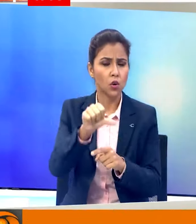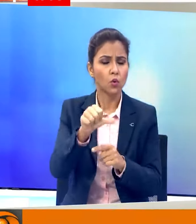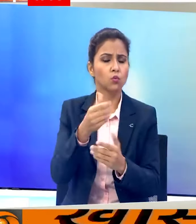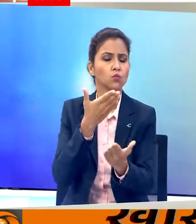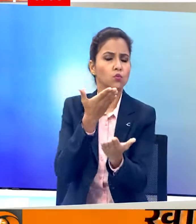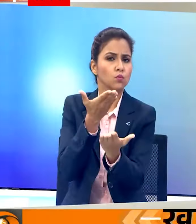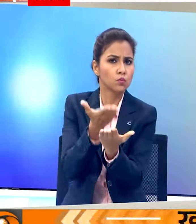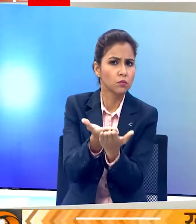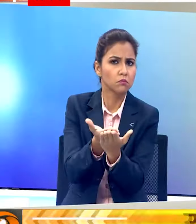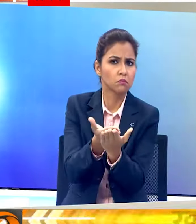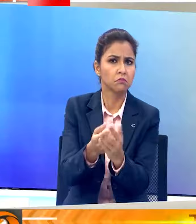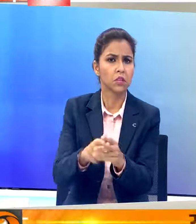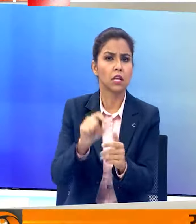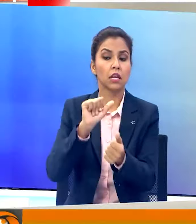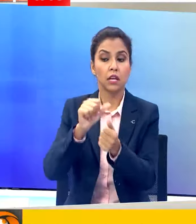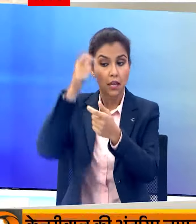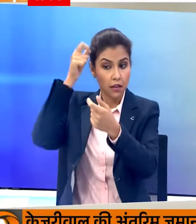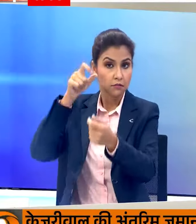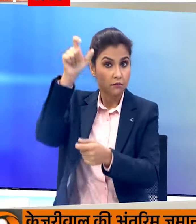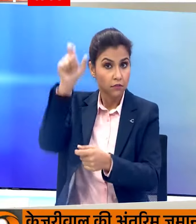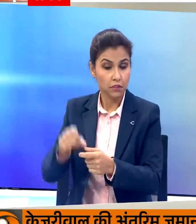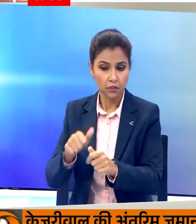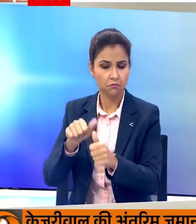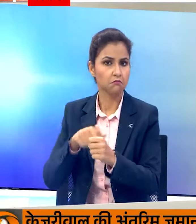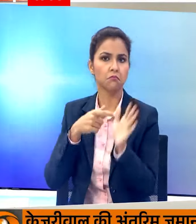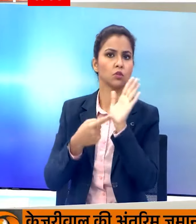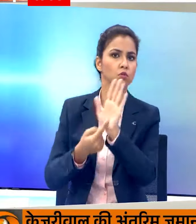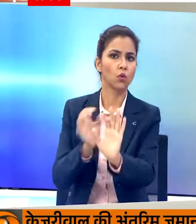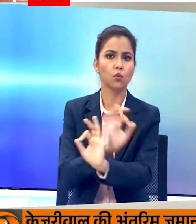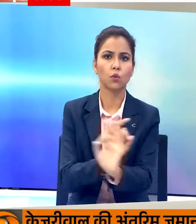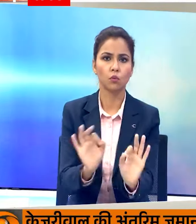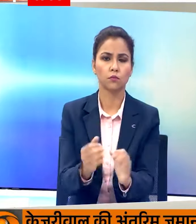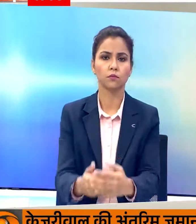करने के बावजूद केजरीवाल पेश नहीं हुए